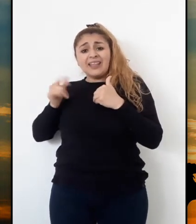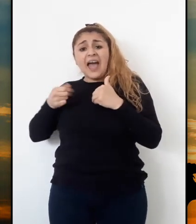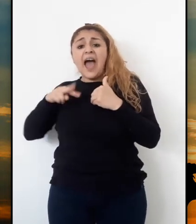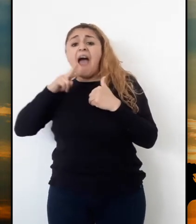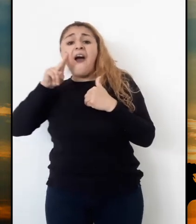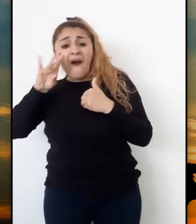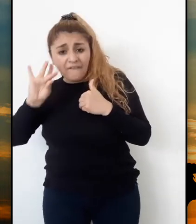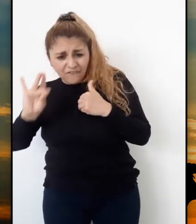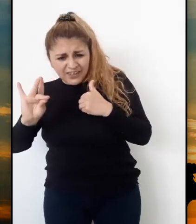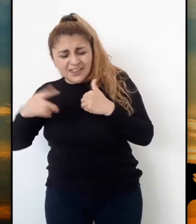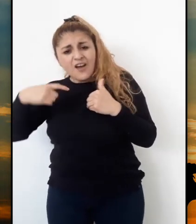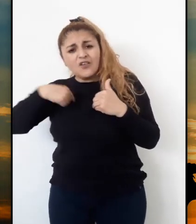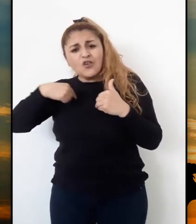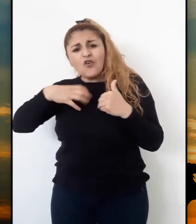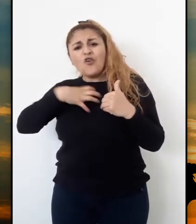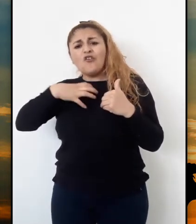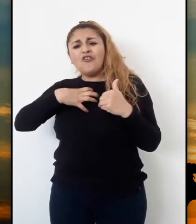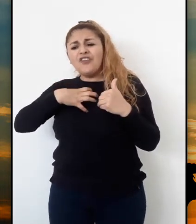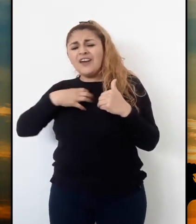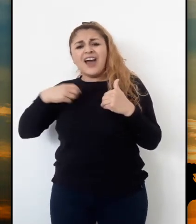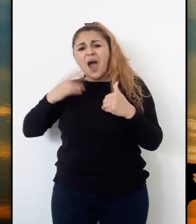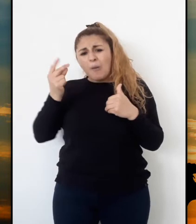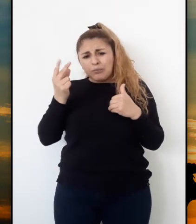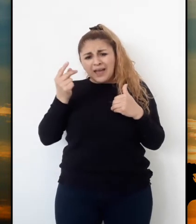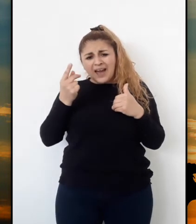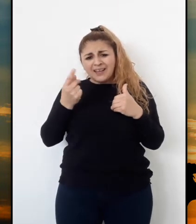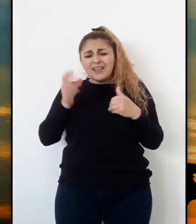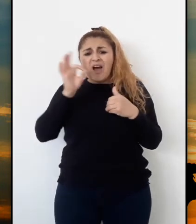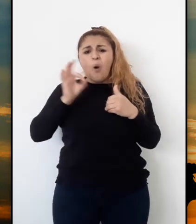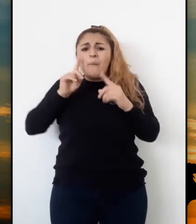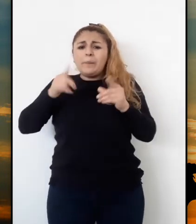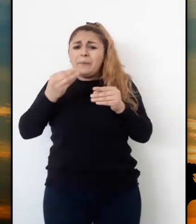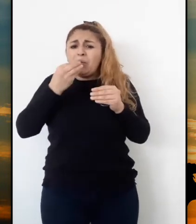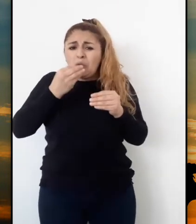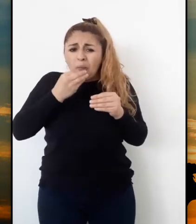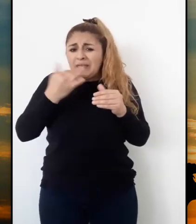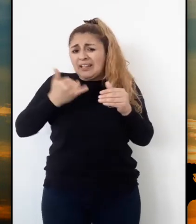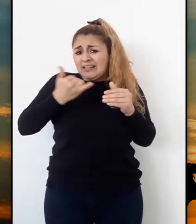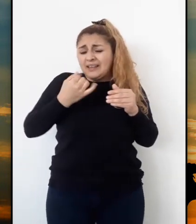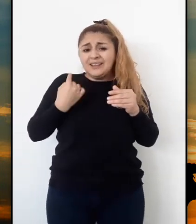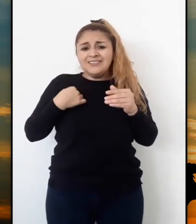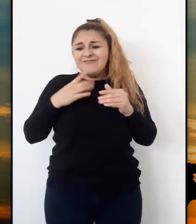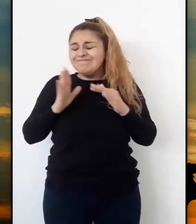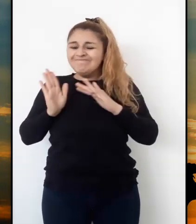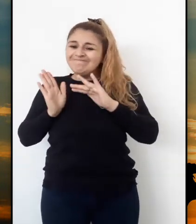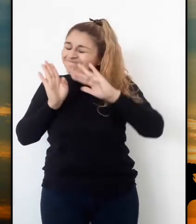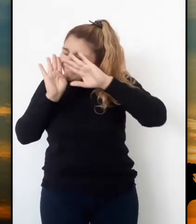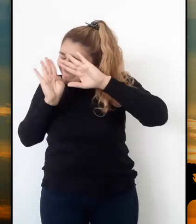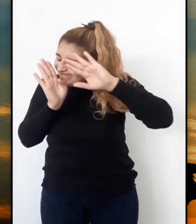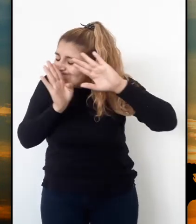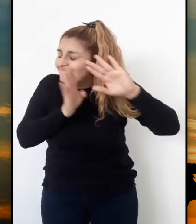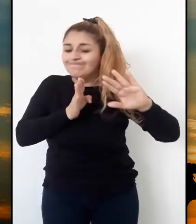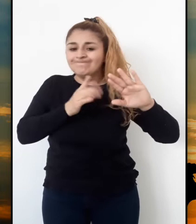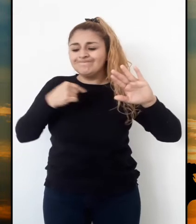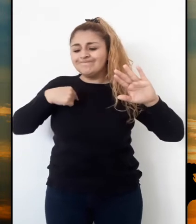joie que Dieu a mis dans son cœur. Pero la alegría, el gozo que puso Dios en su corazón. Nous connaissons